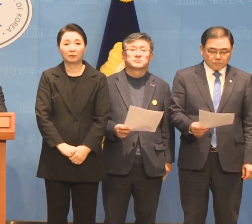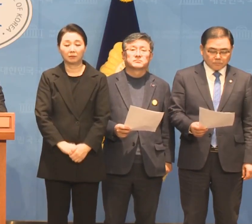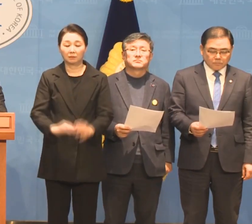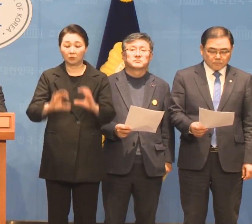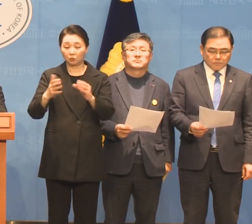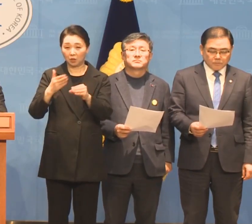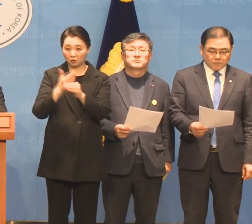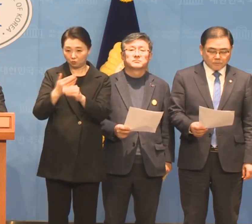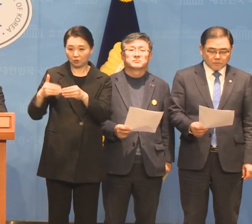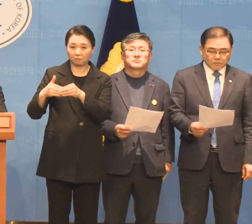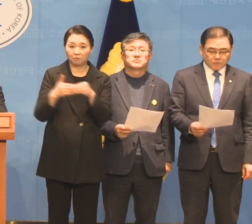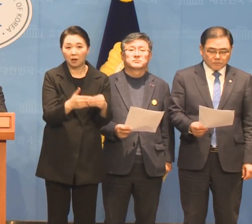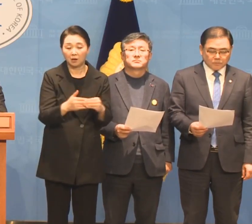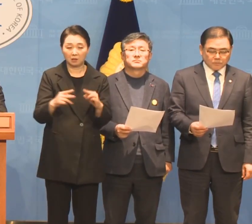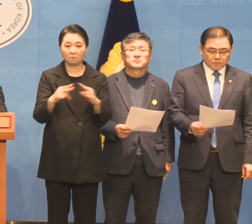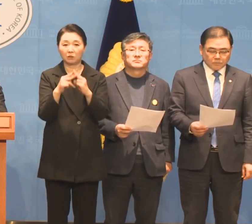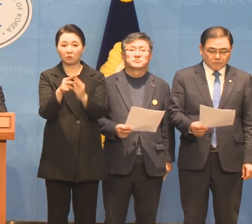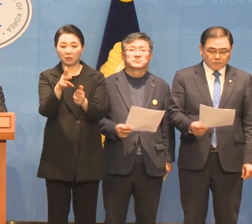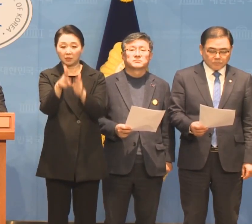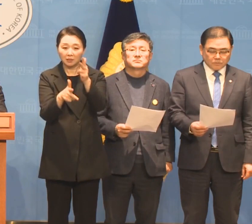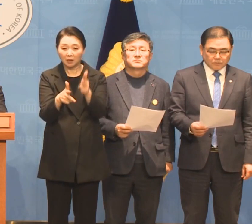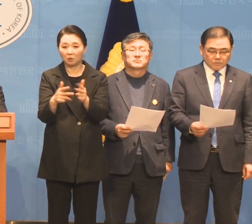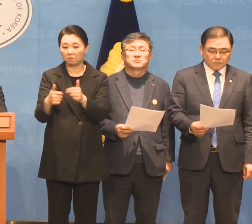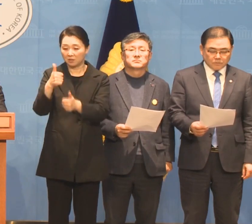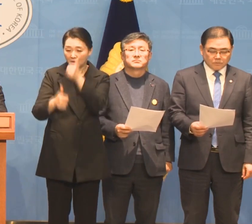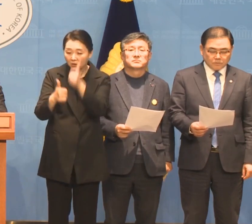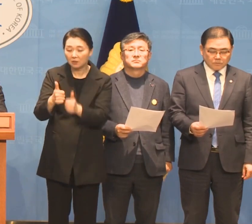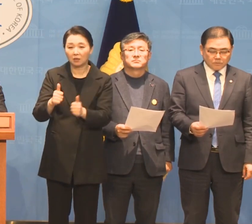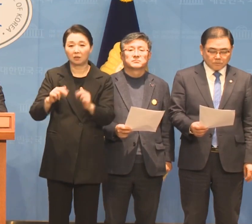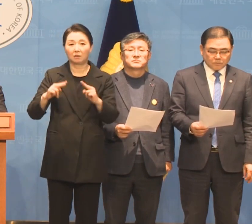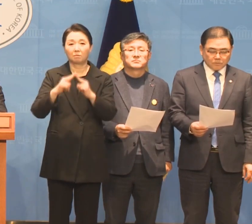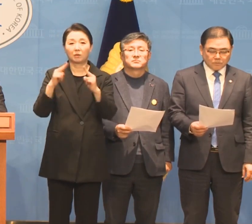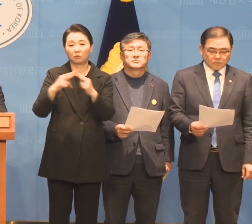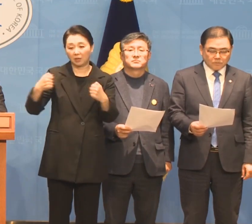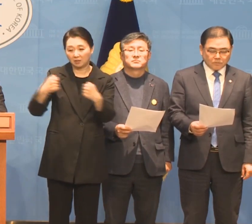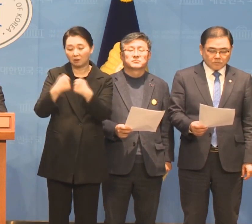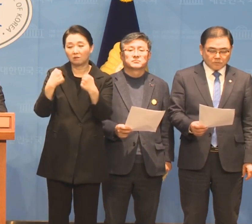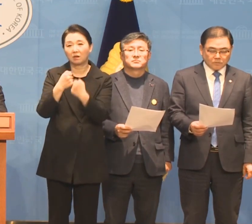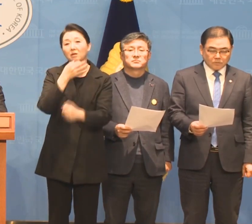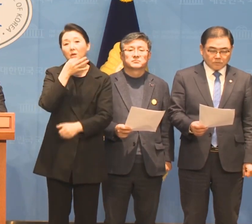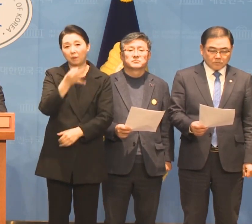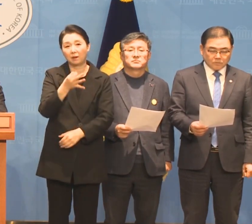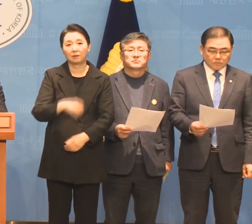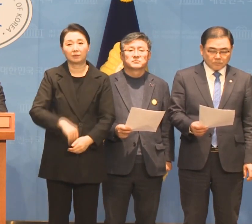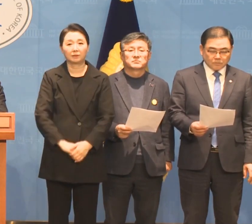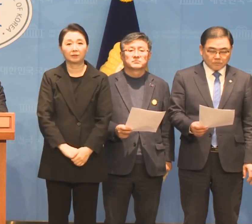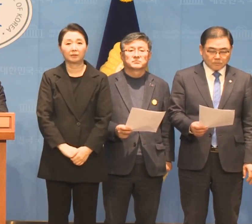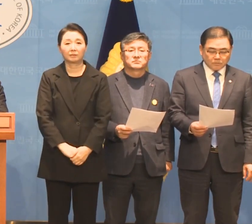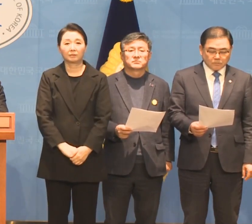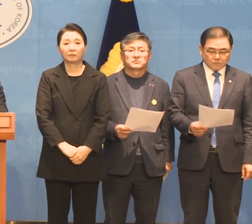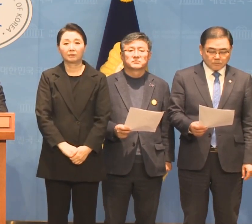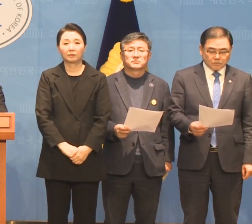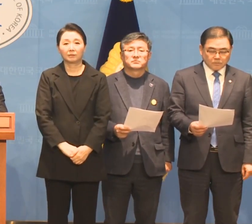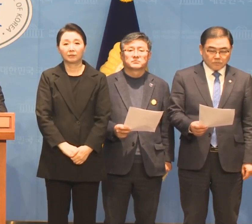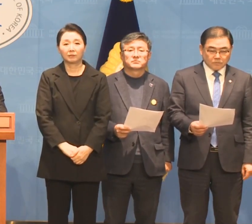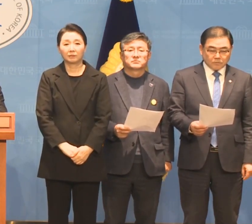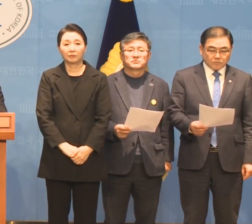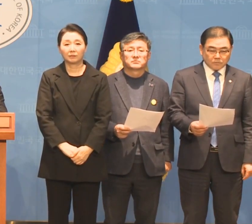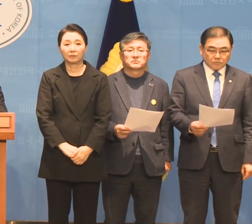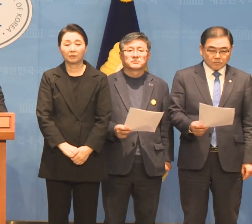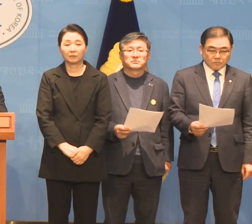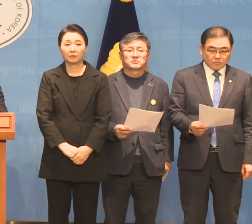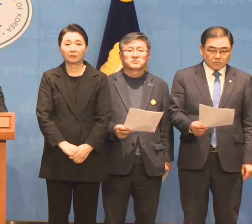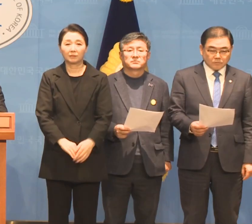국가가 주도하는 반도체 산업 경쟁을 반도체 전쟁이라고 부르는 이유입니다. 지난